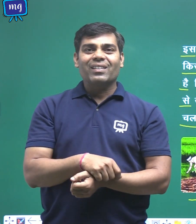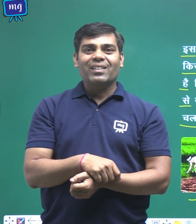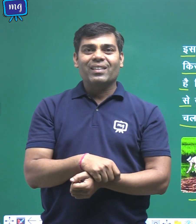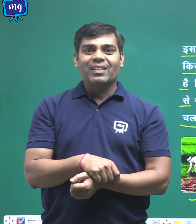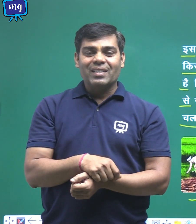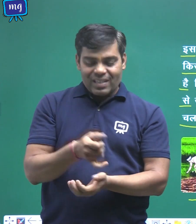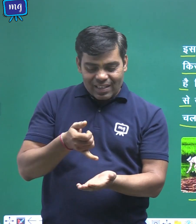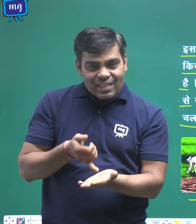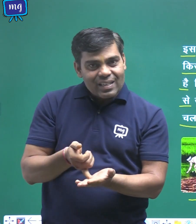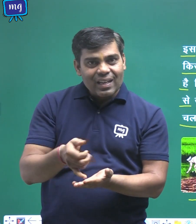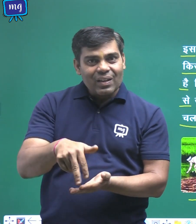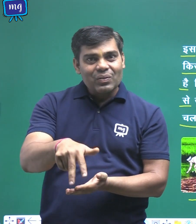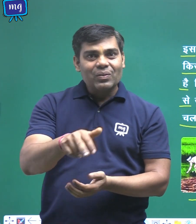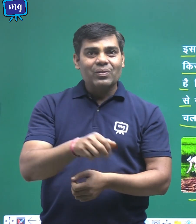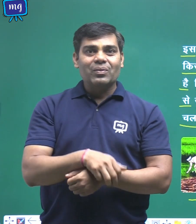चला रहा है।